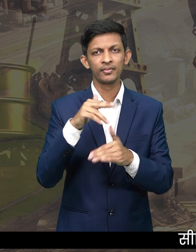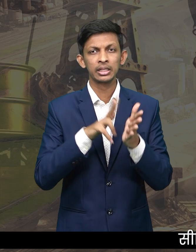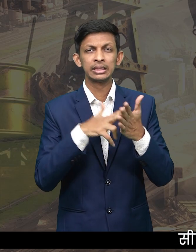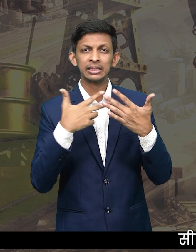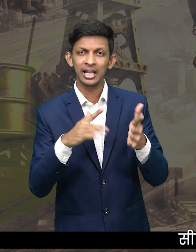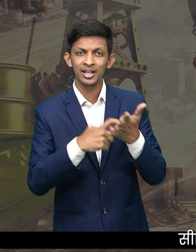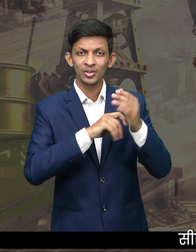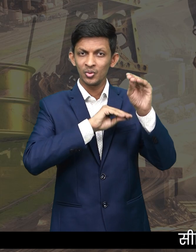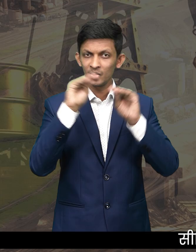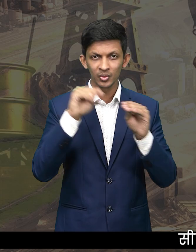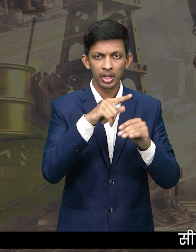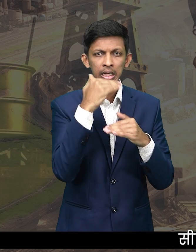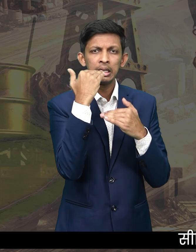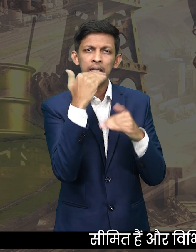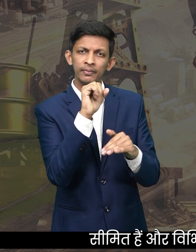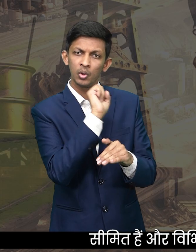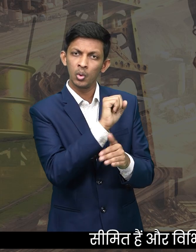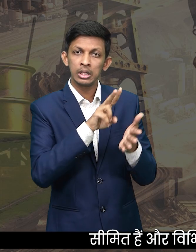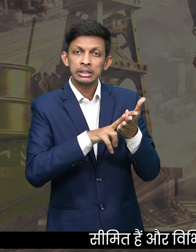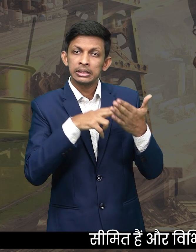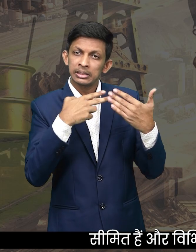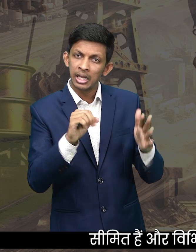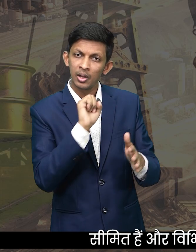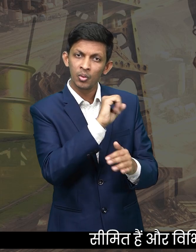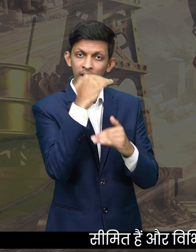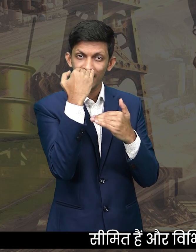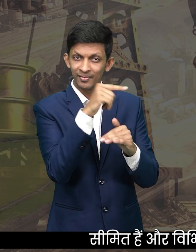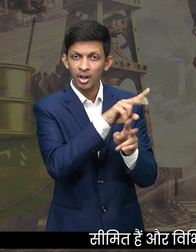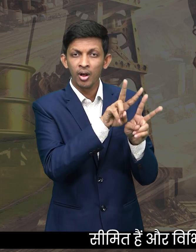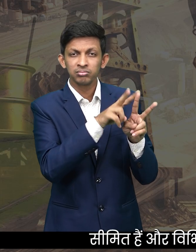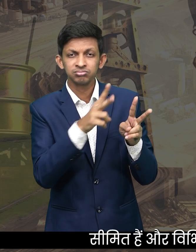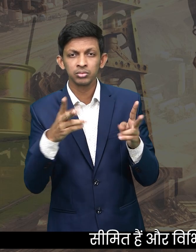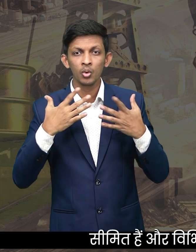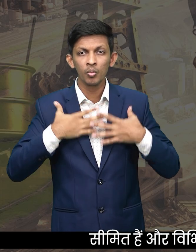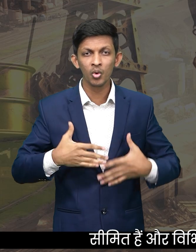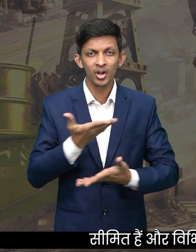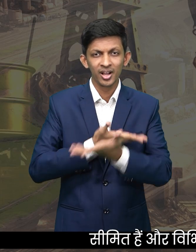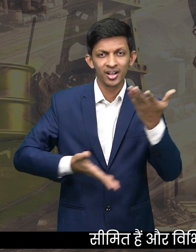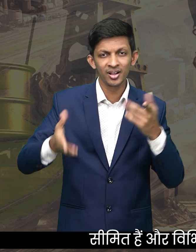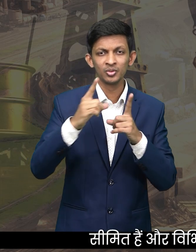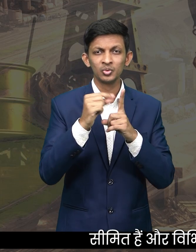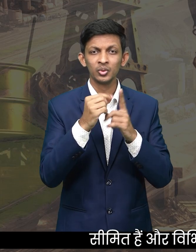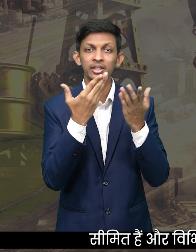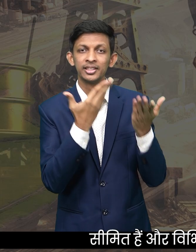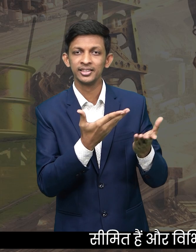सीमित प्राकृतिक संसाधन प्रकृति में सीमित हैं और विभिन्न मानवीय गतिविधियों से समाप्त हो सकते हैं।